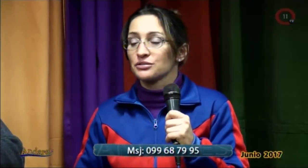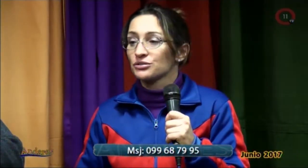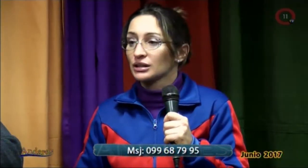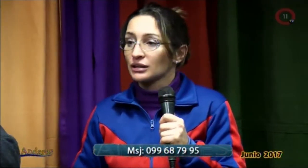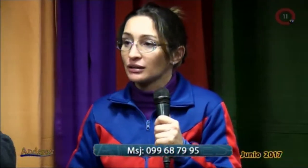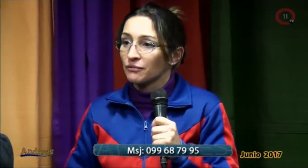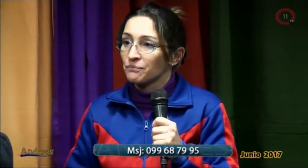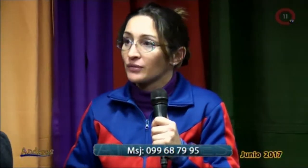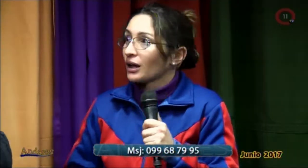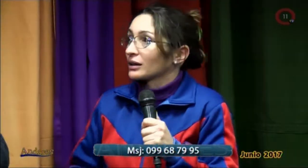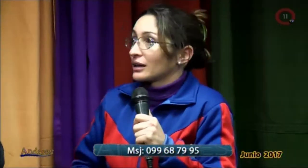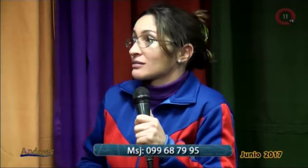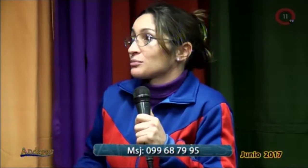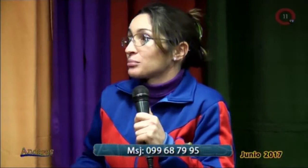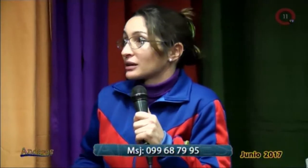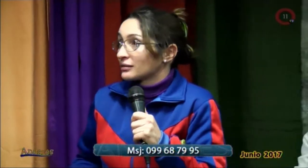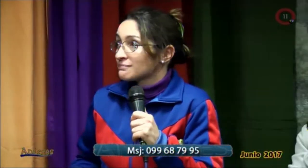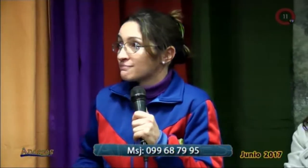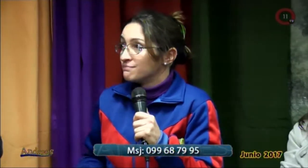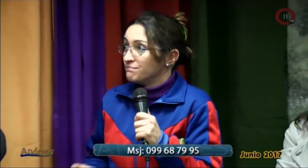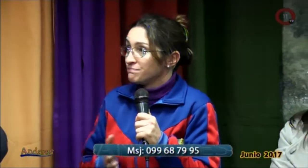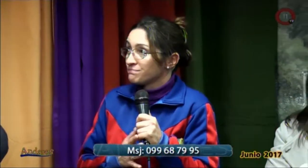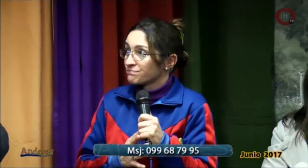ellos tienen que Arreglarse como puedan